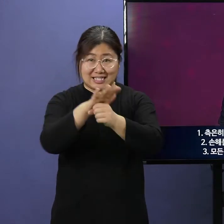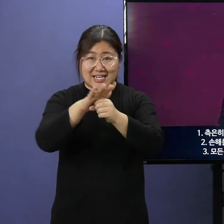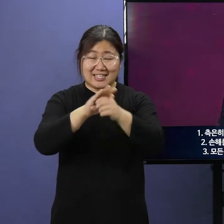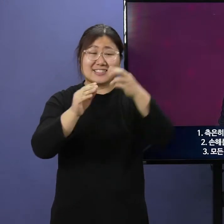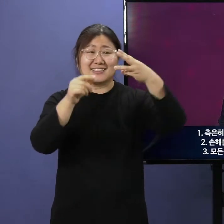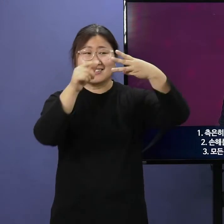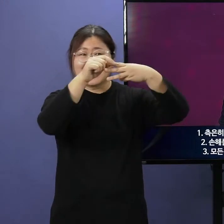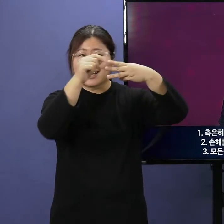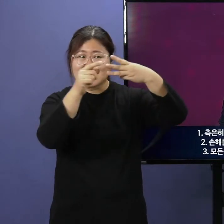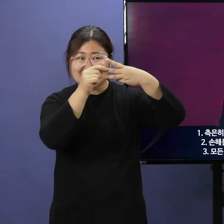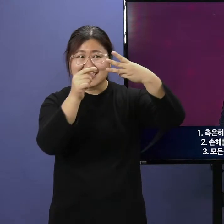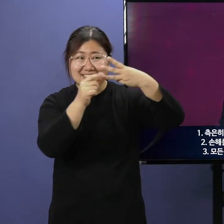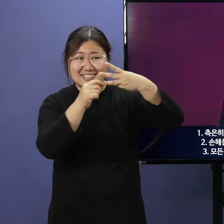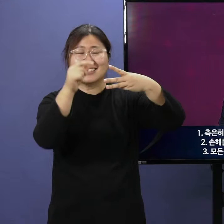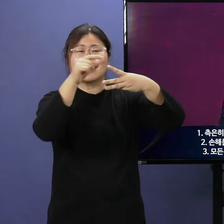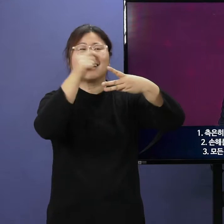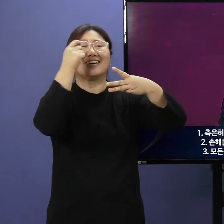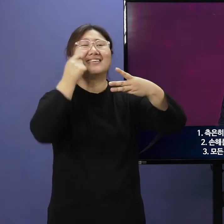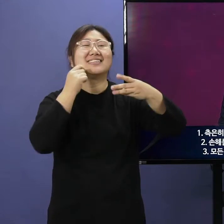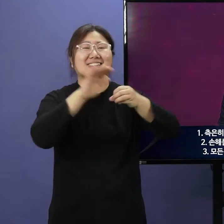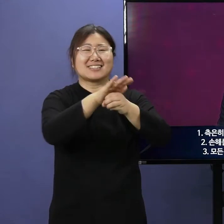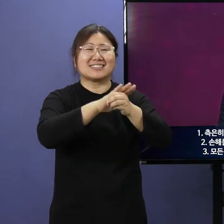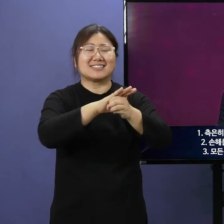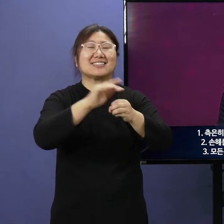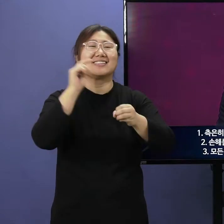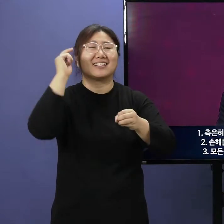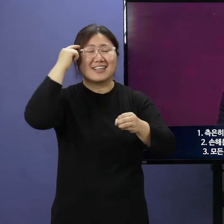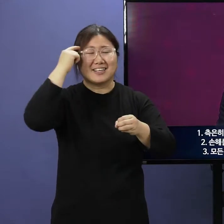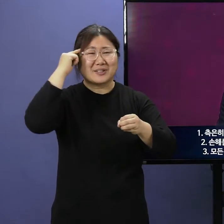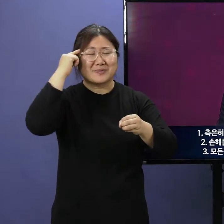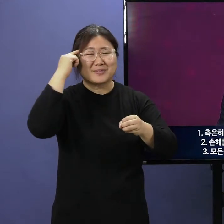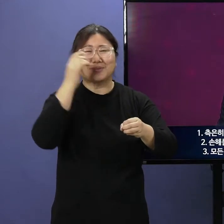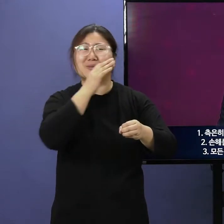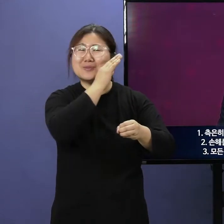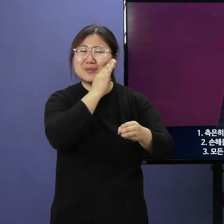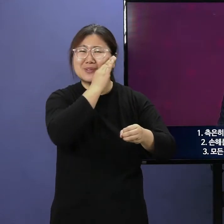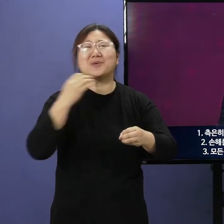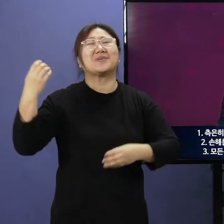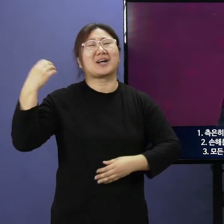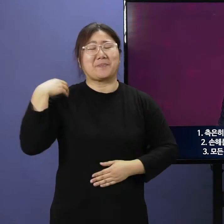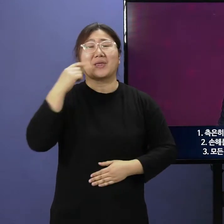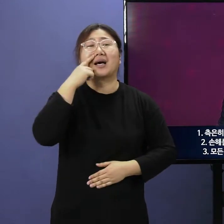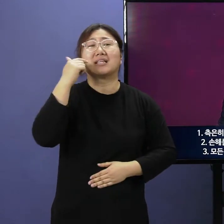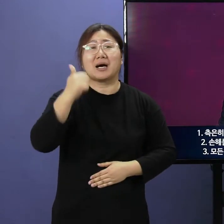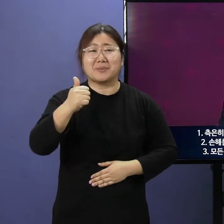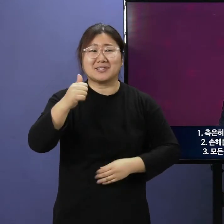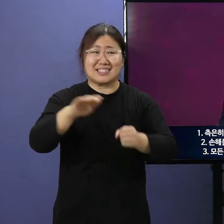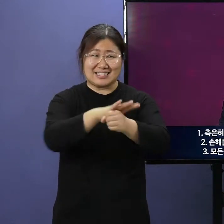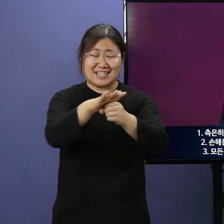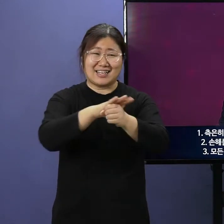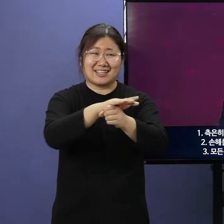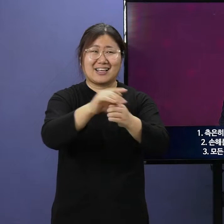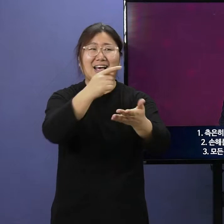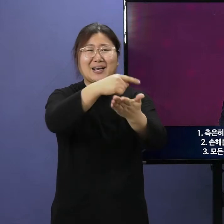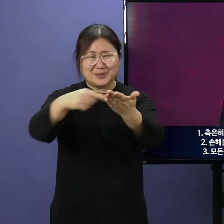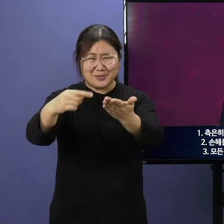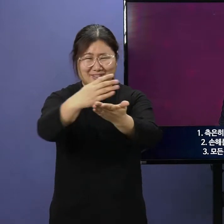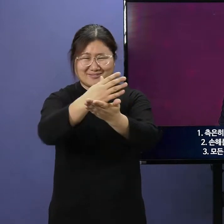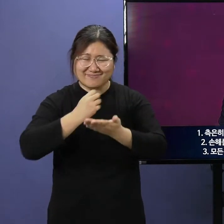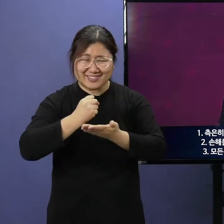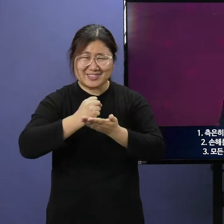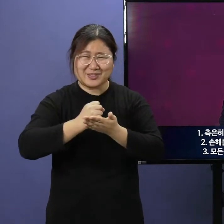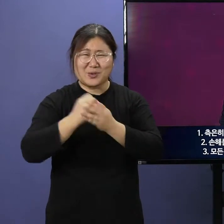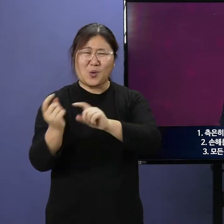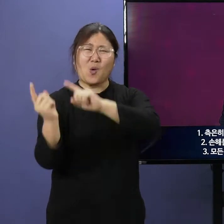수치를 감당하는 아버지의 사랑, 손해를 감수하고 회복시켜주는 아버지의 사랑,